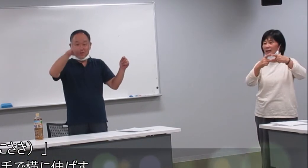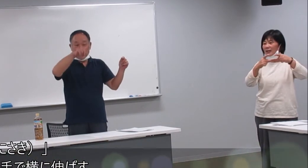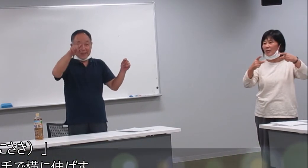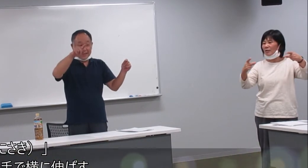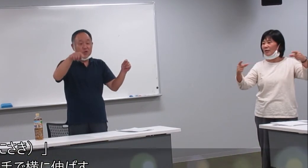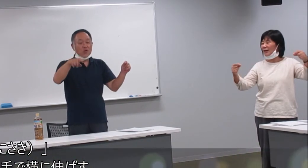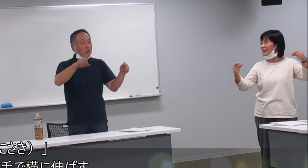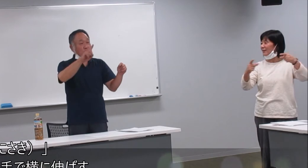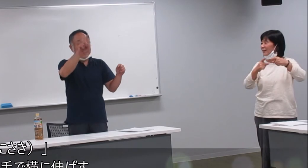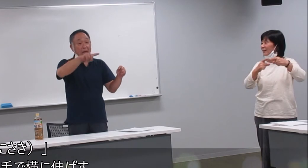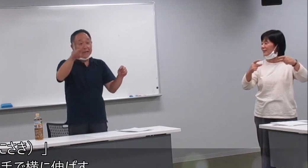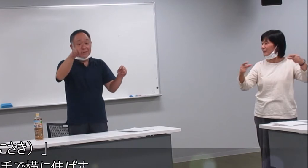国、